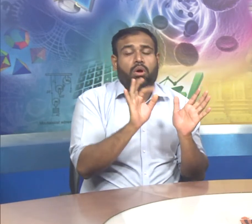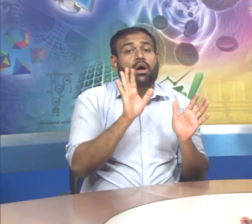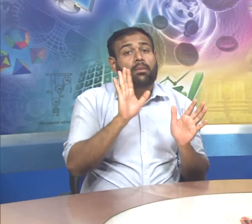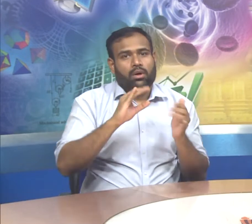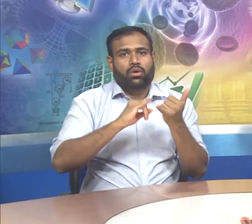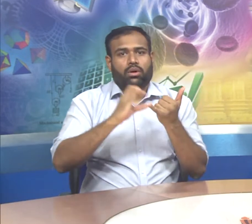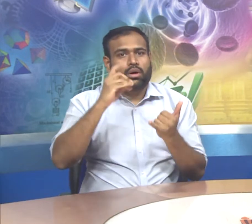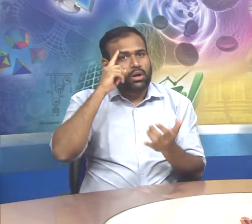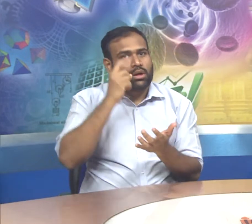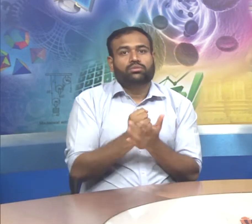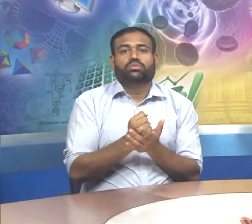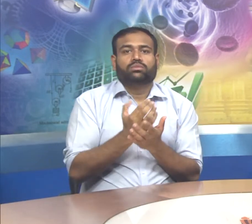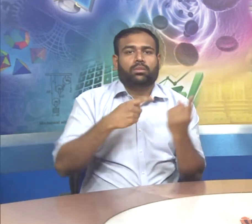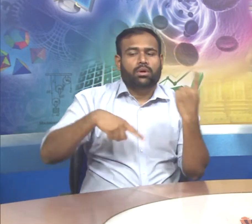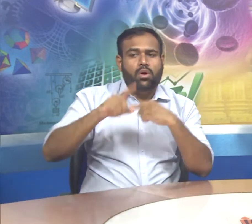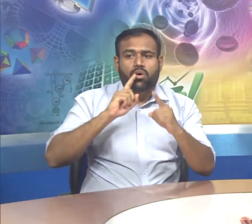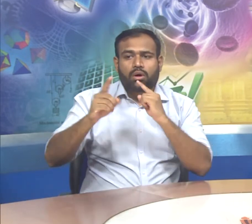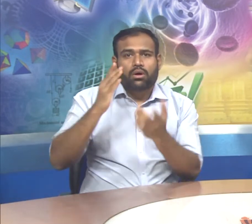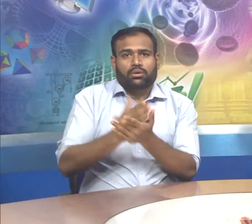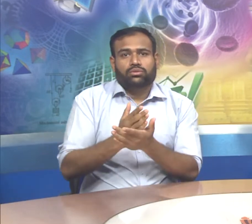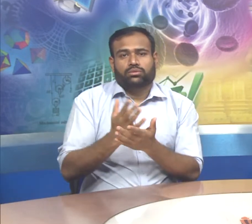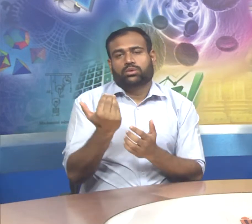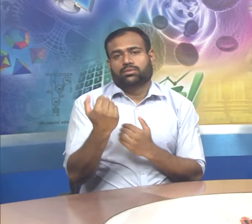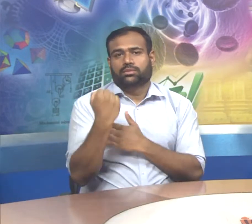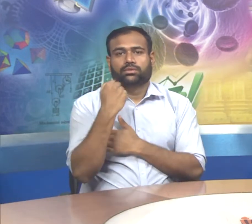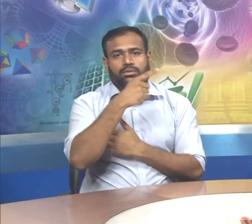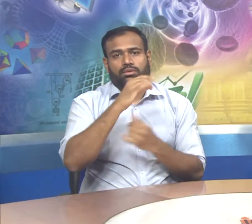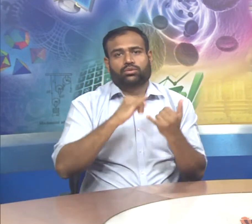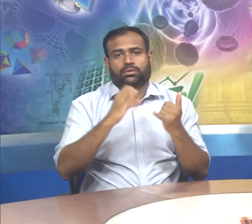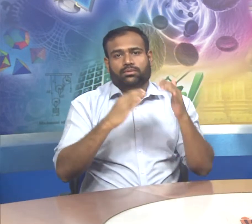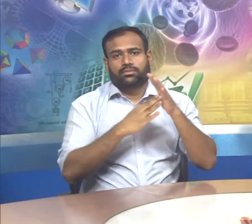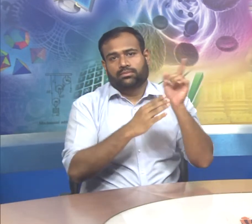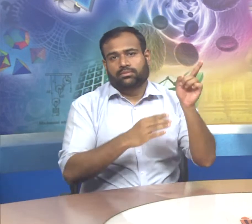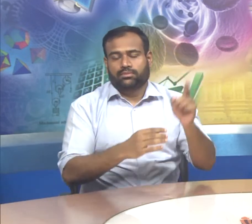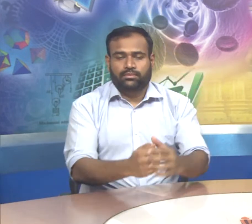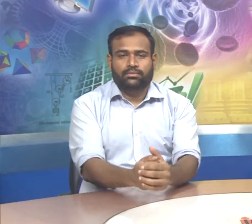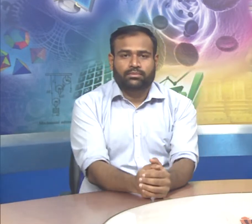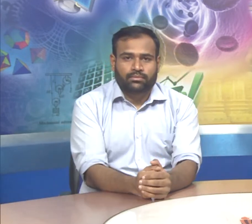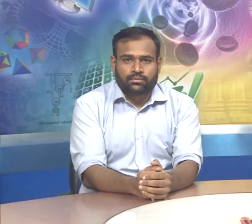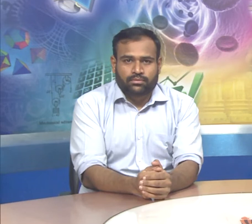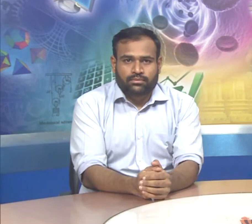There is no mention of PIL in the Constitution.